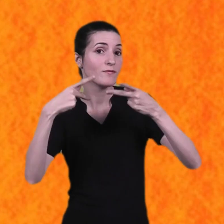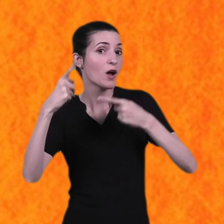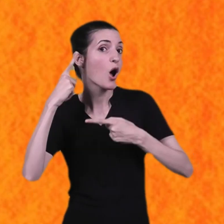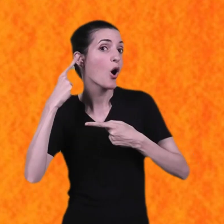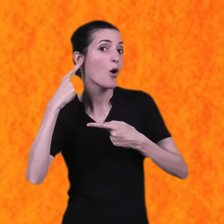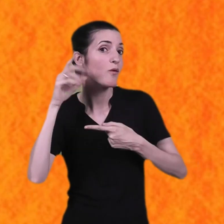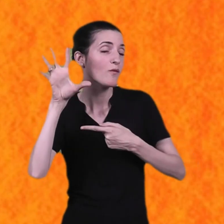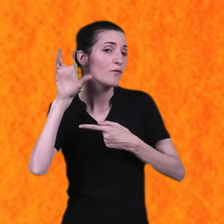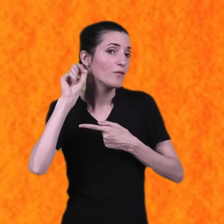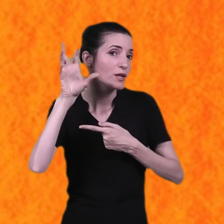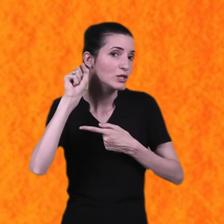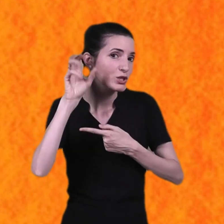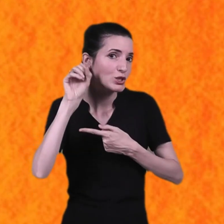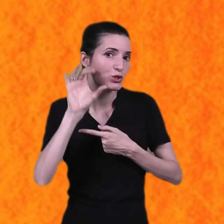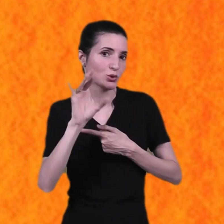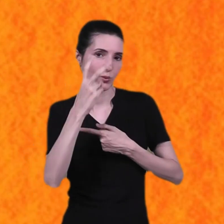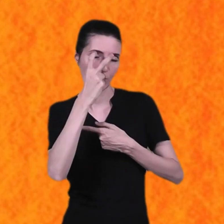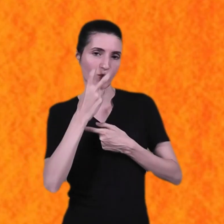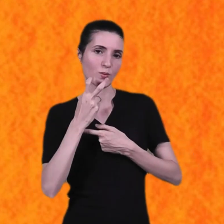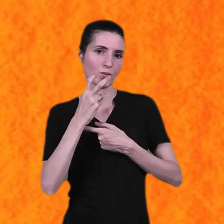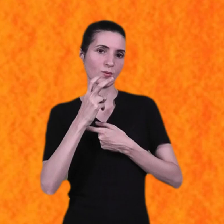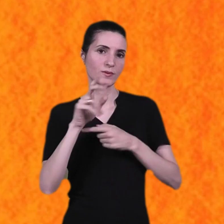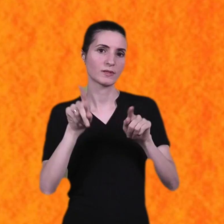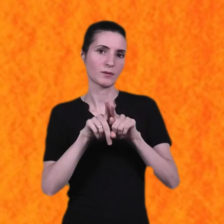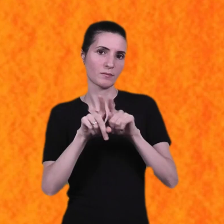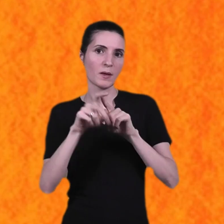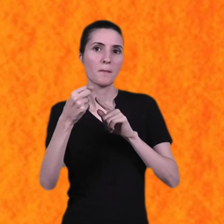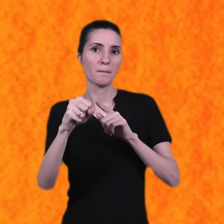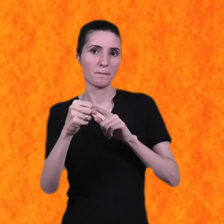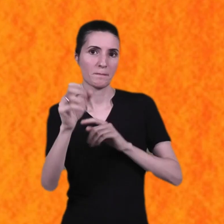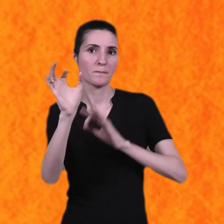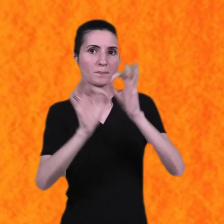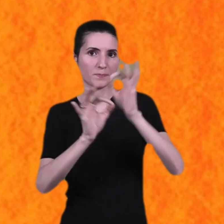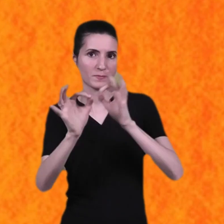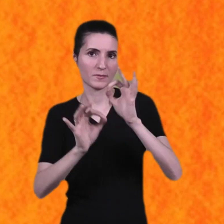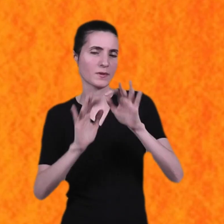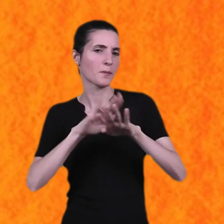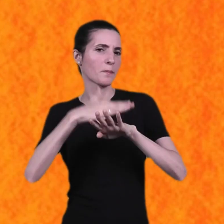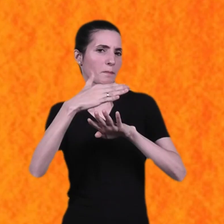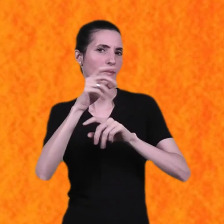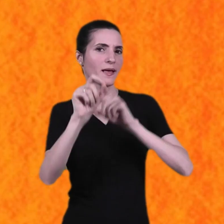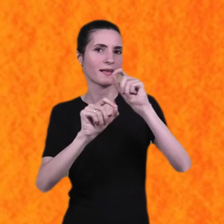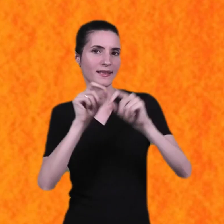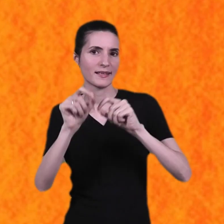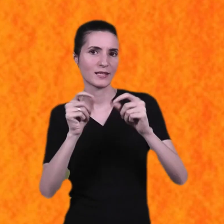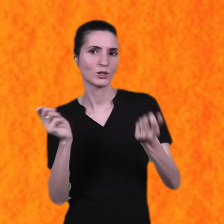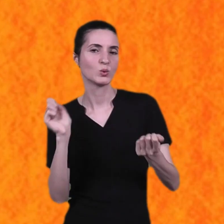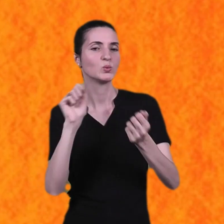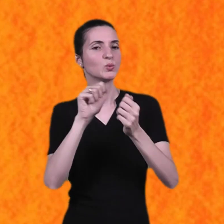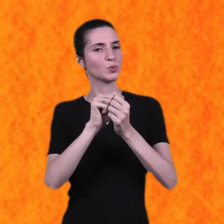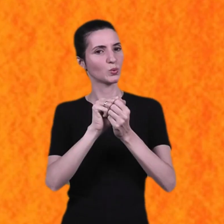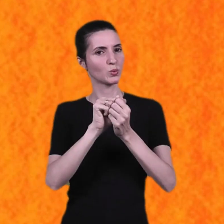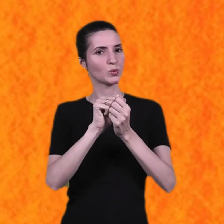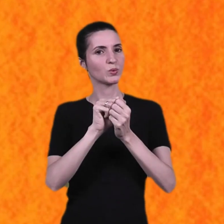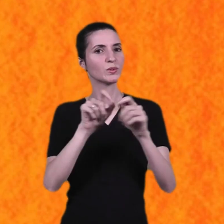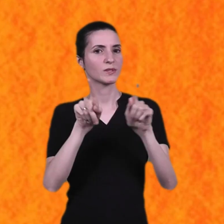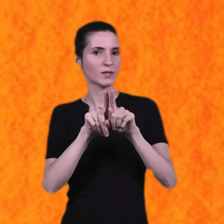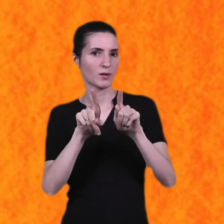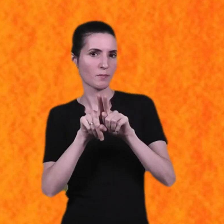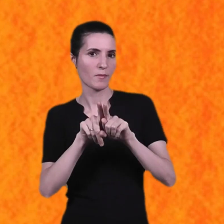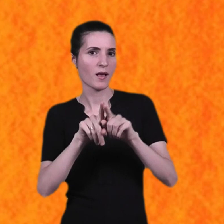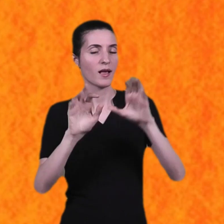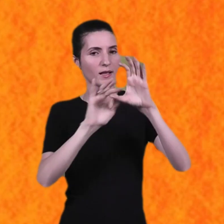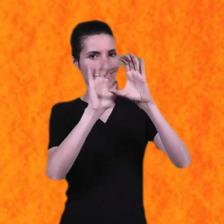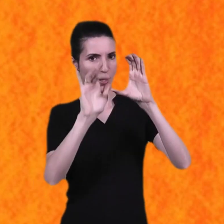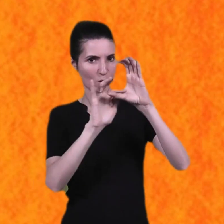que não o Braille. Fantástico. Então também no seu projeto, além de ter o Braille, tem junto a audiodescrição